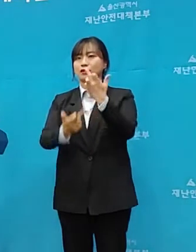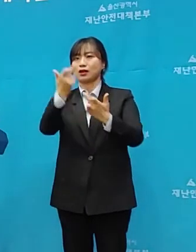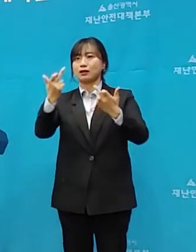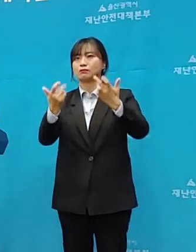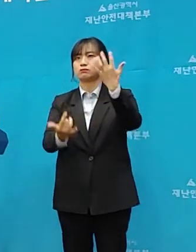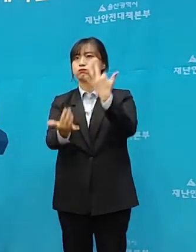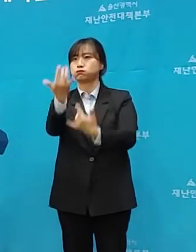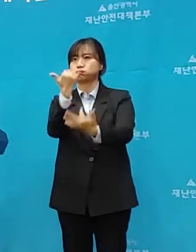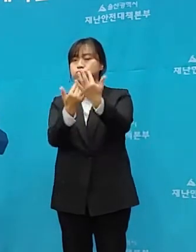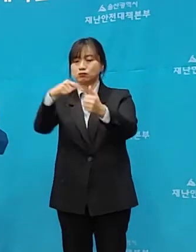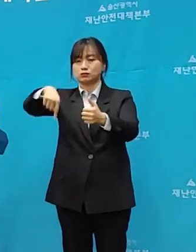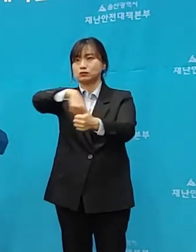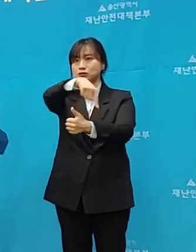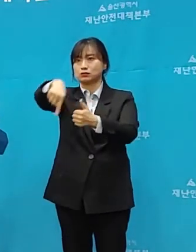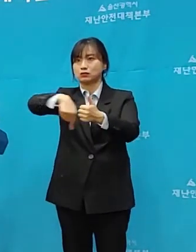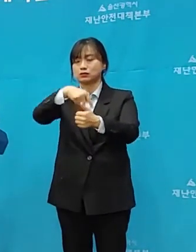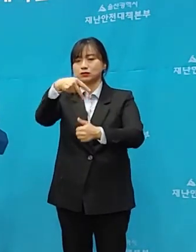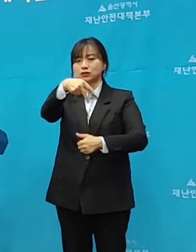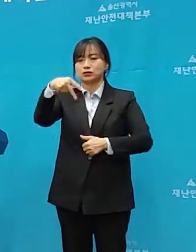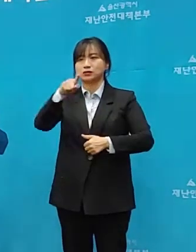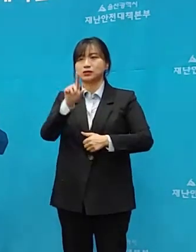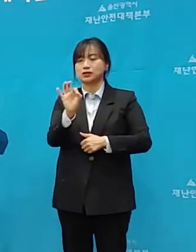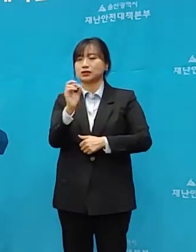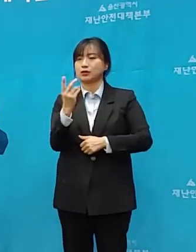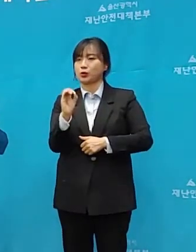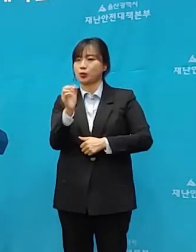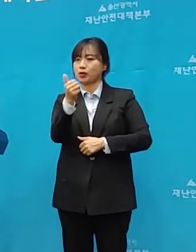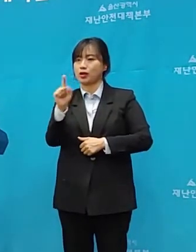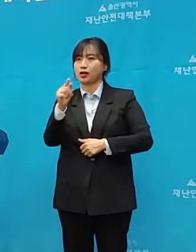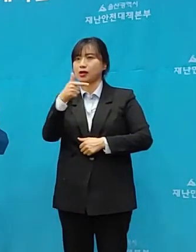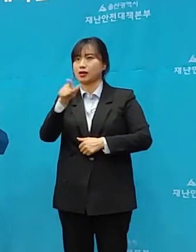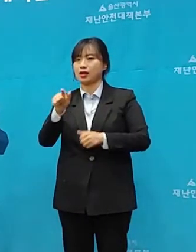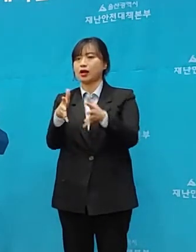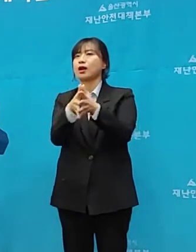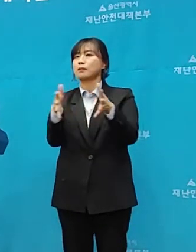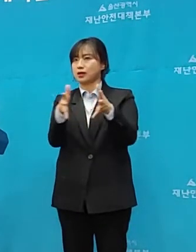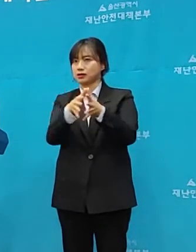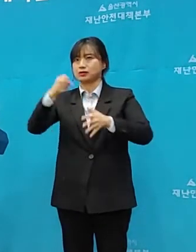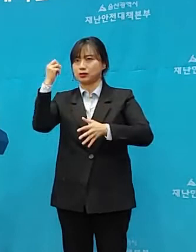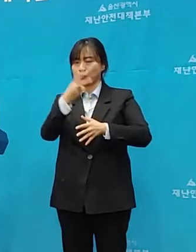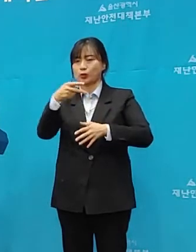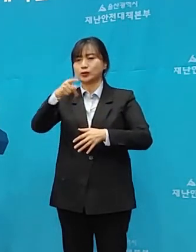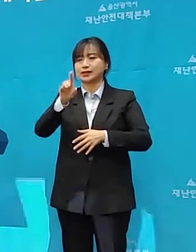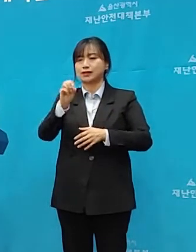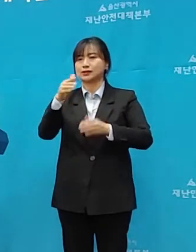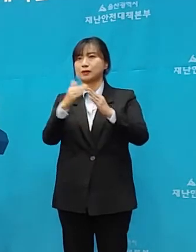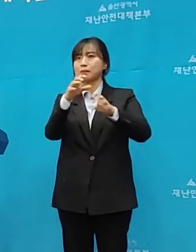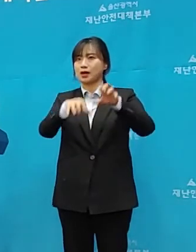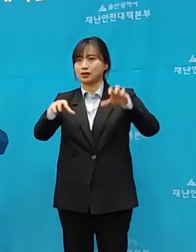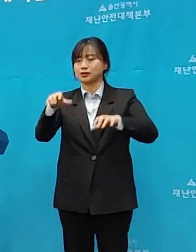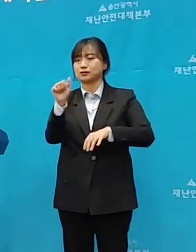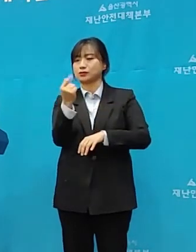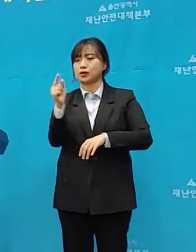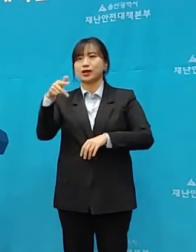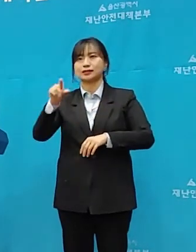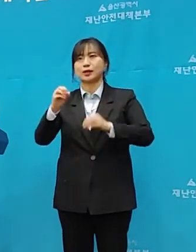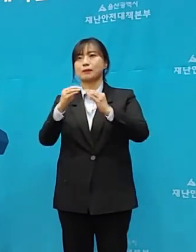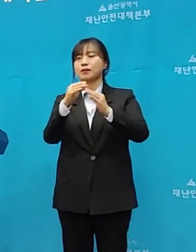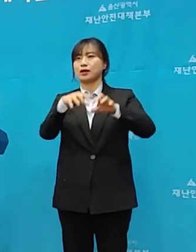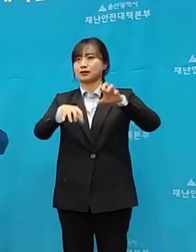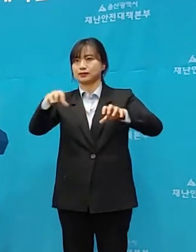산불 발생지 인근인 쌍용 하나빌리지 아파트와 상정마을, 파정마을